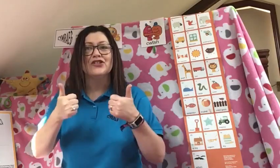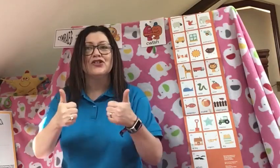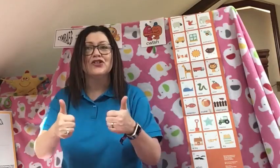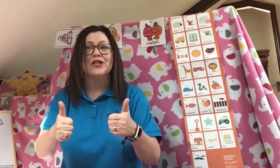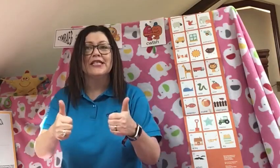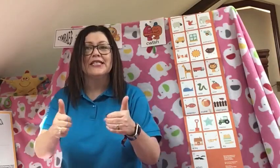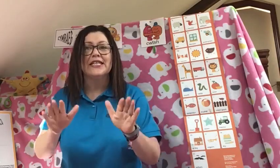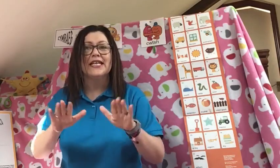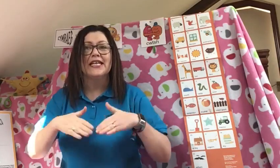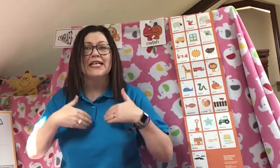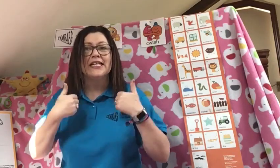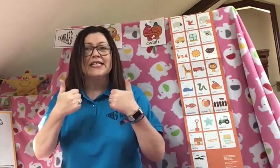sut wyt ti,